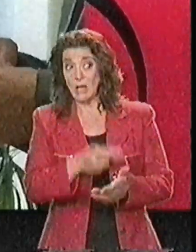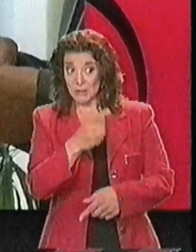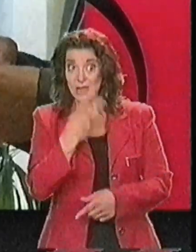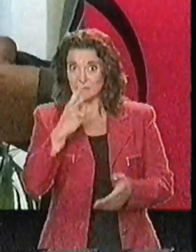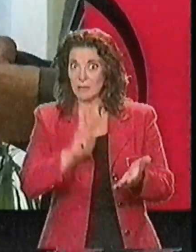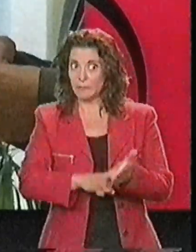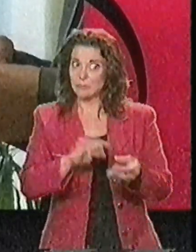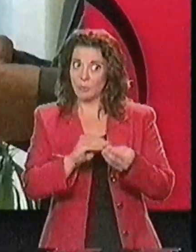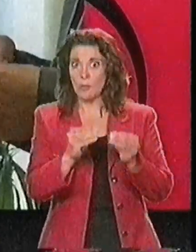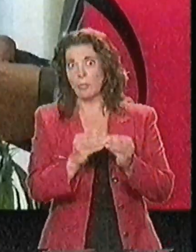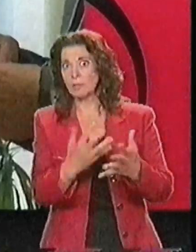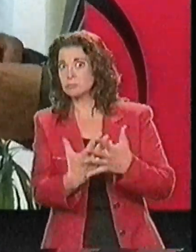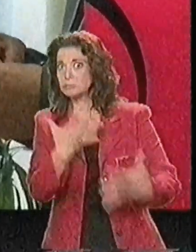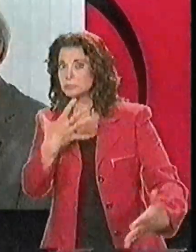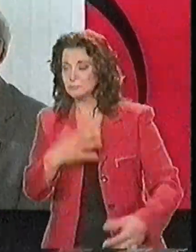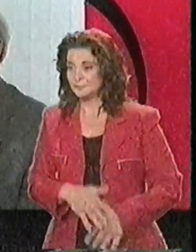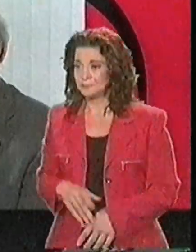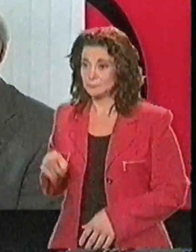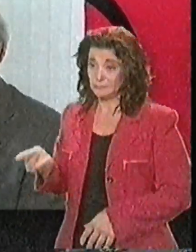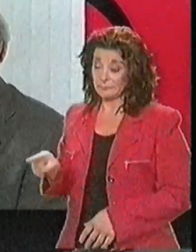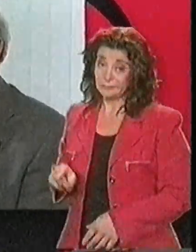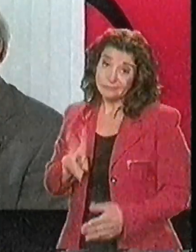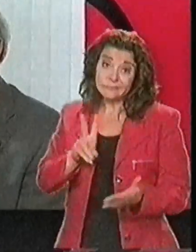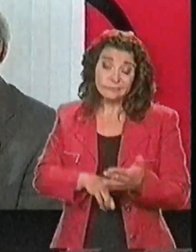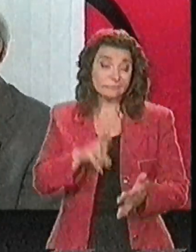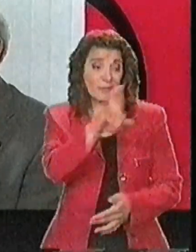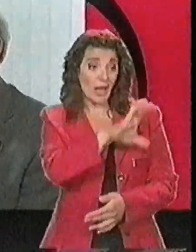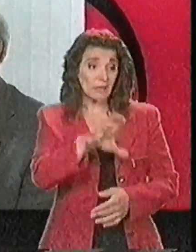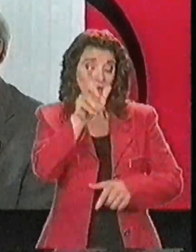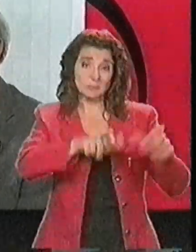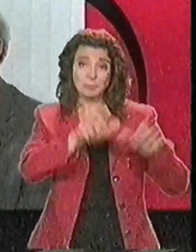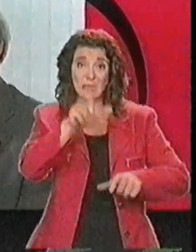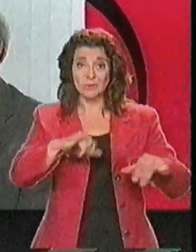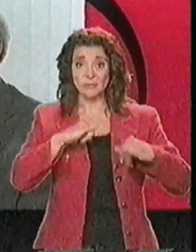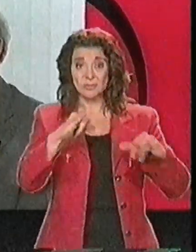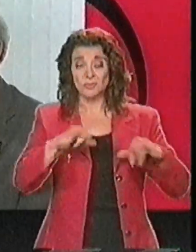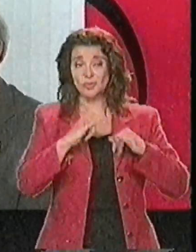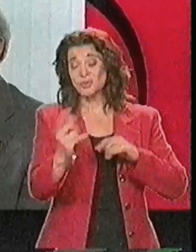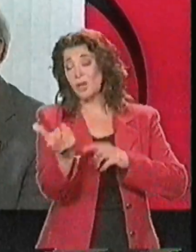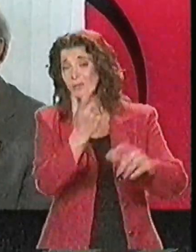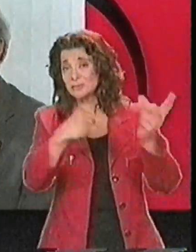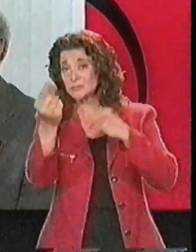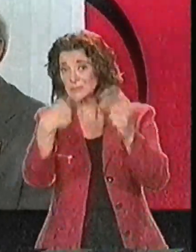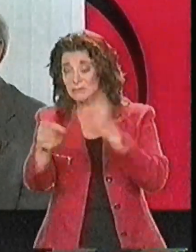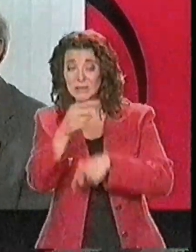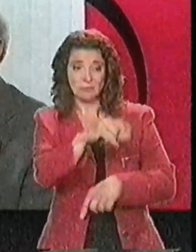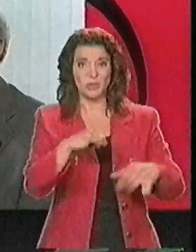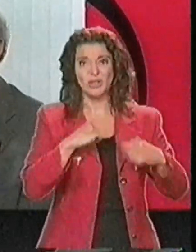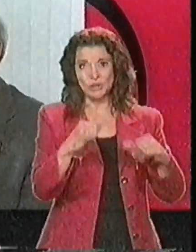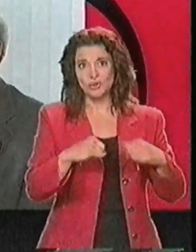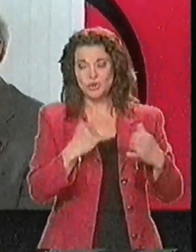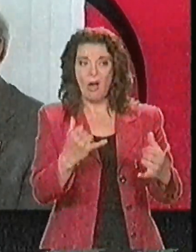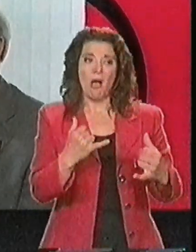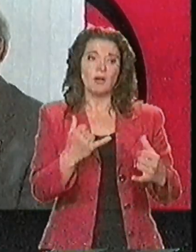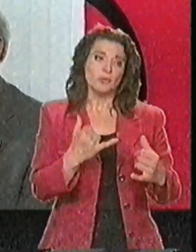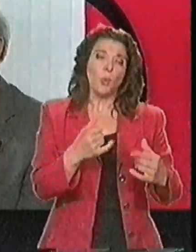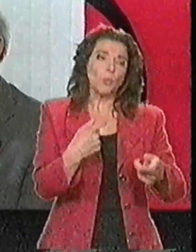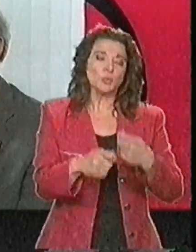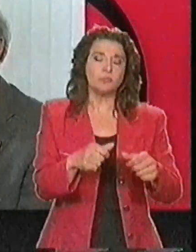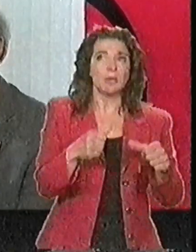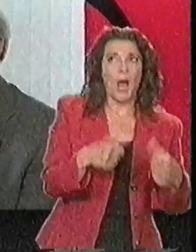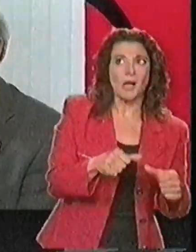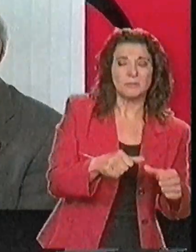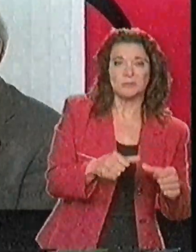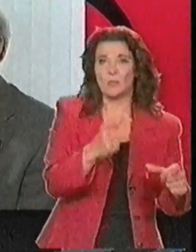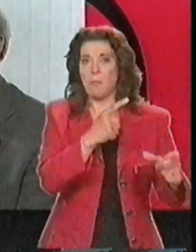Ça fait vraiment mal de voir les gens s'en aller de cette région, surtout les jeunes, et les gens qui font aussi preuve de souplesse. C'est pour